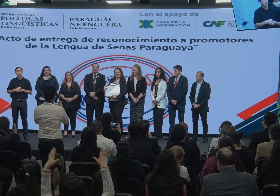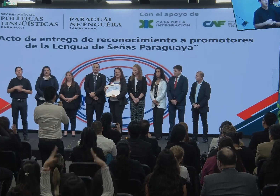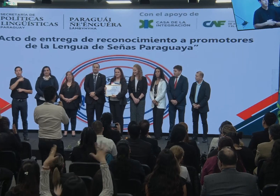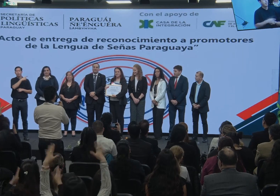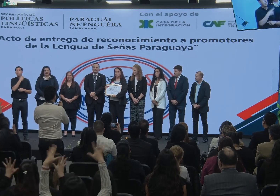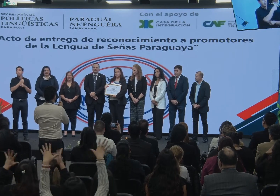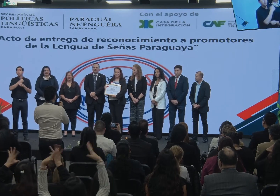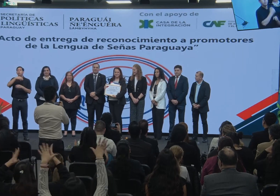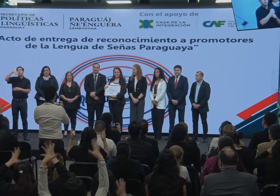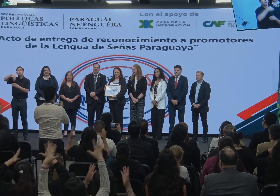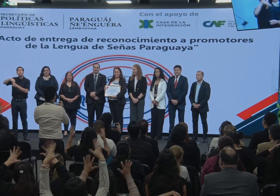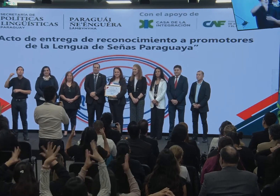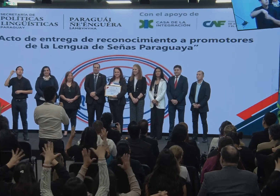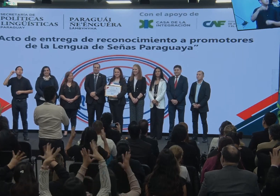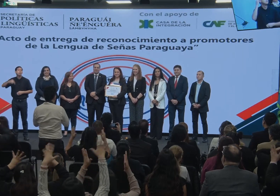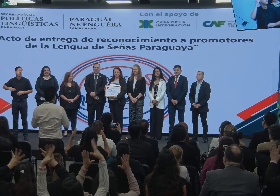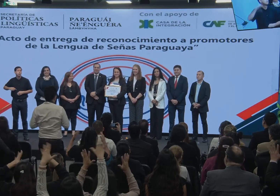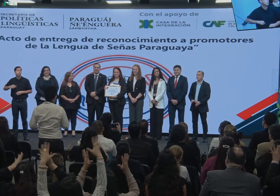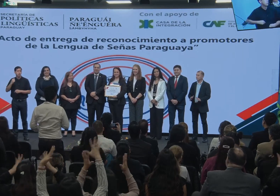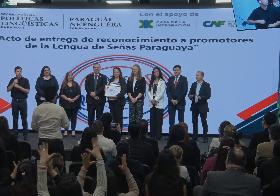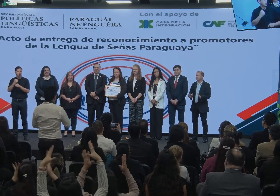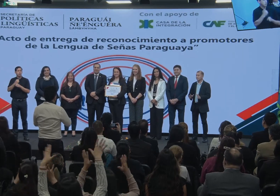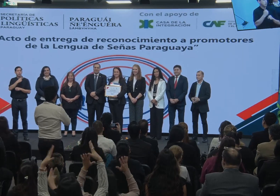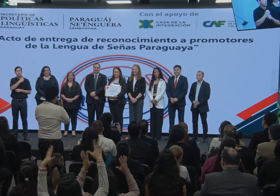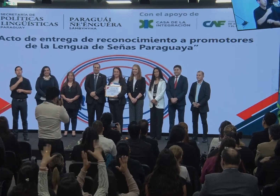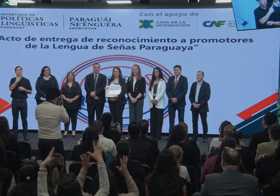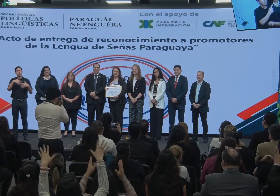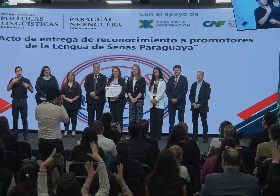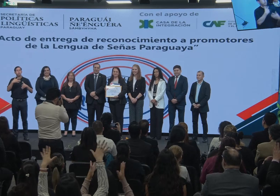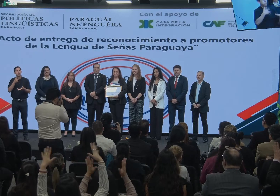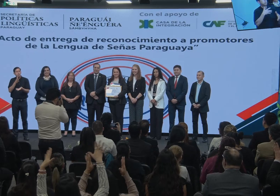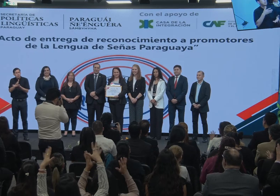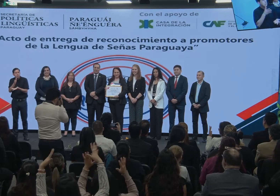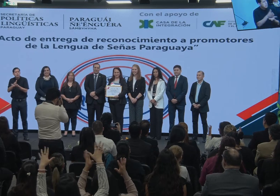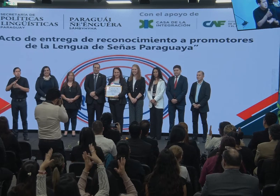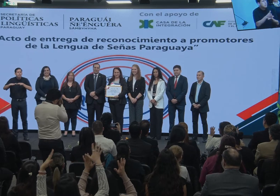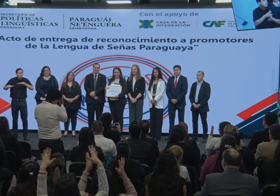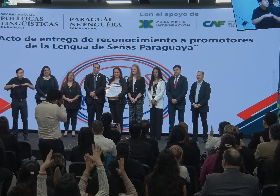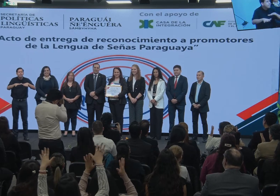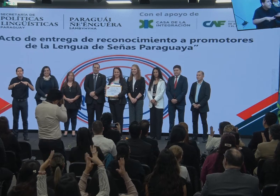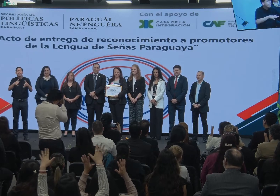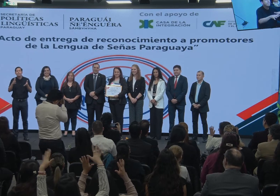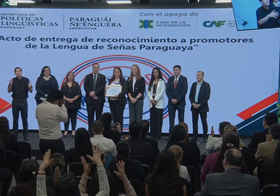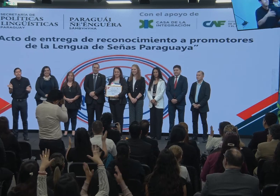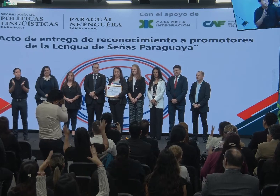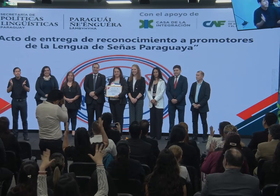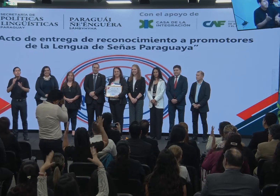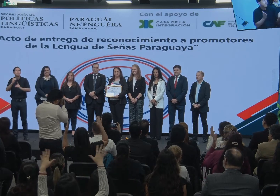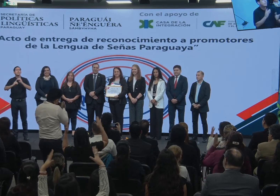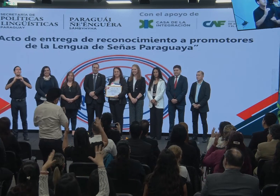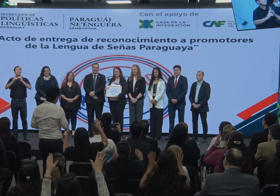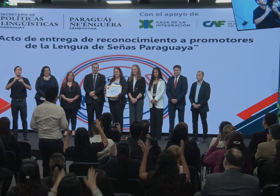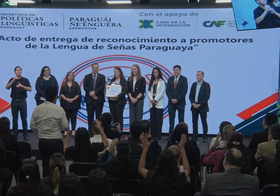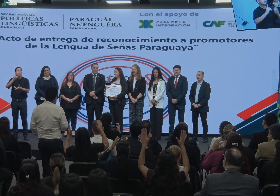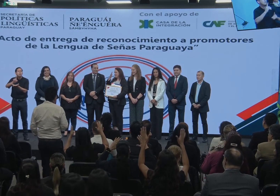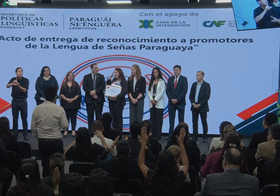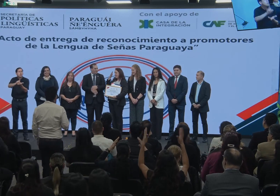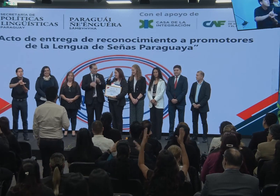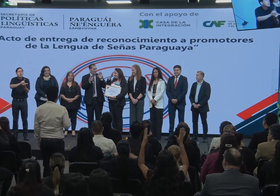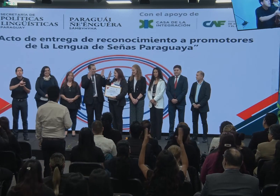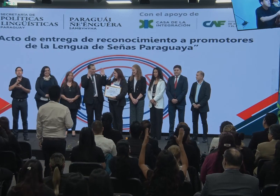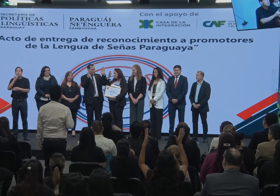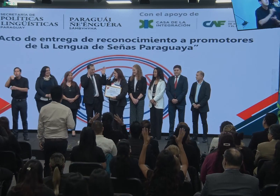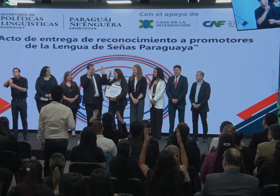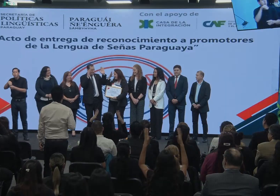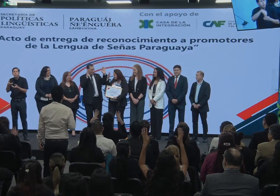docente de la primera Escuela Paraguaya de Sordos, ha contribuido significativamente al desarrollo de espacios inclusivos